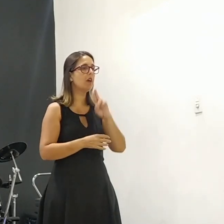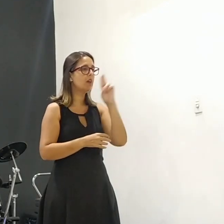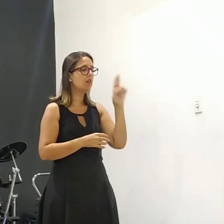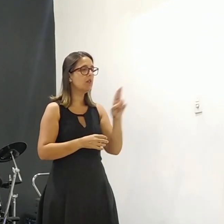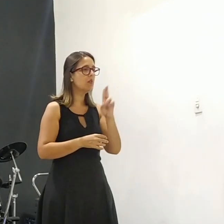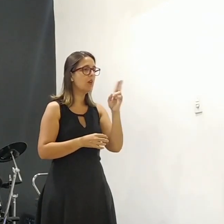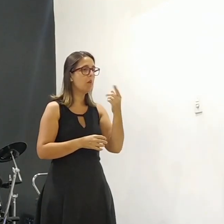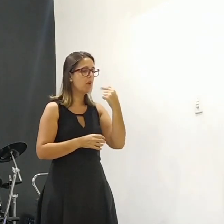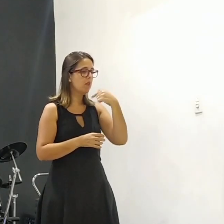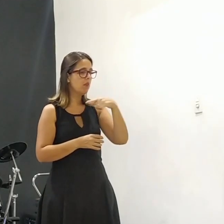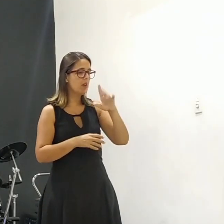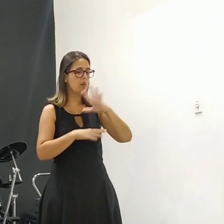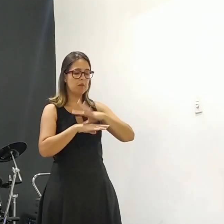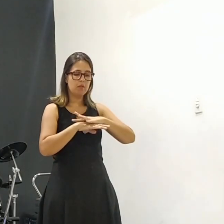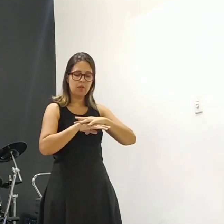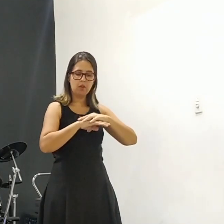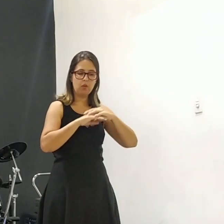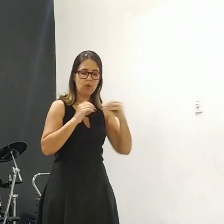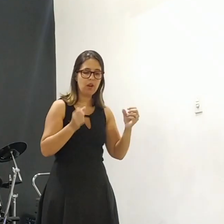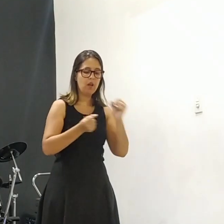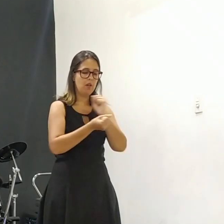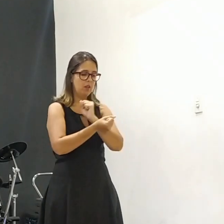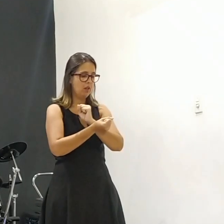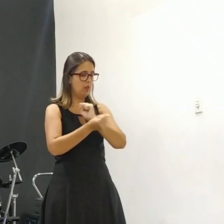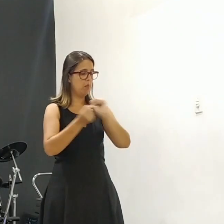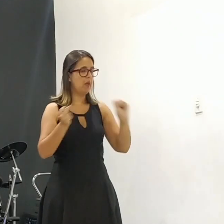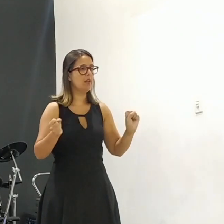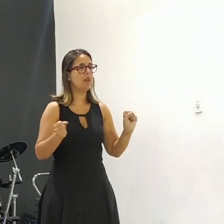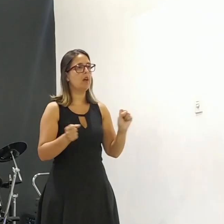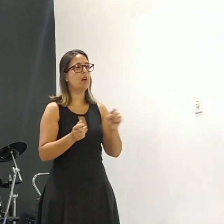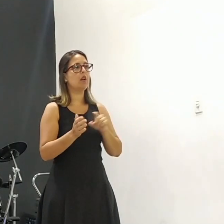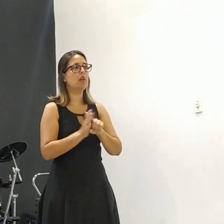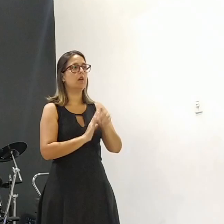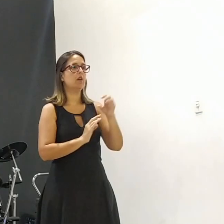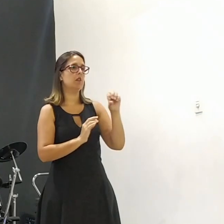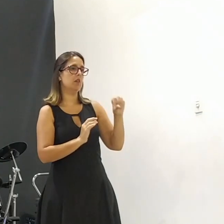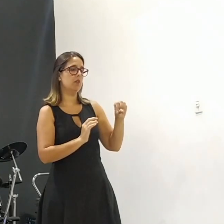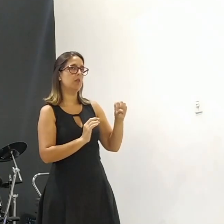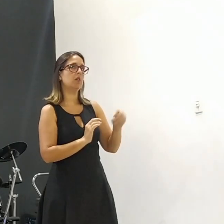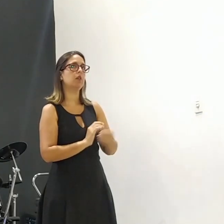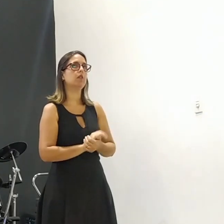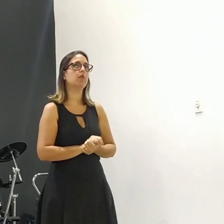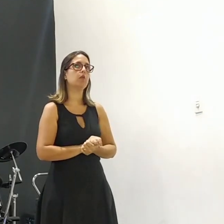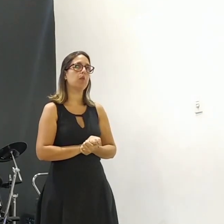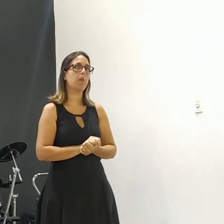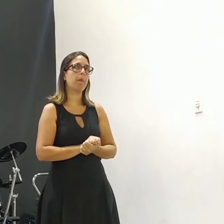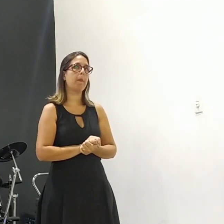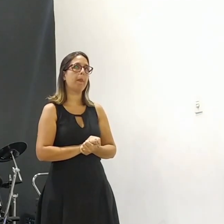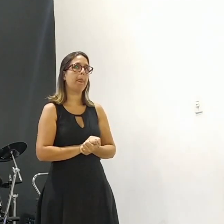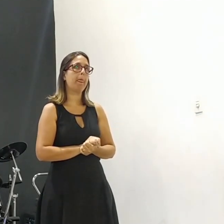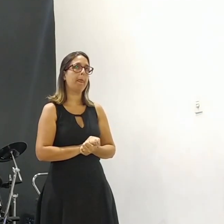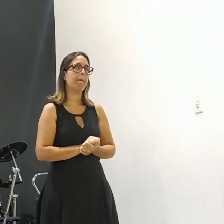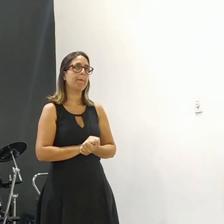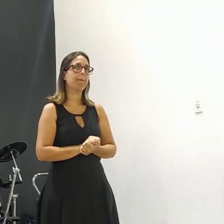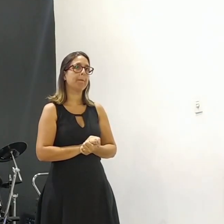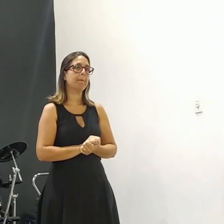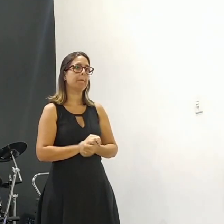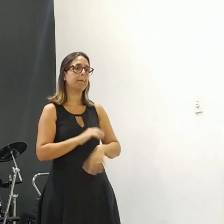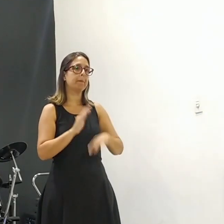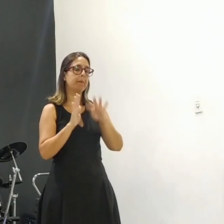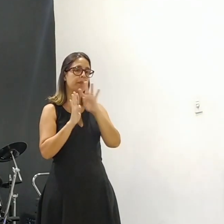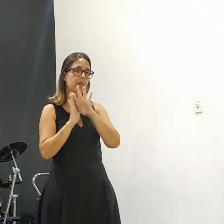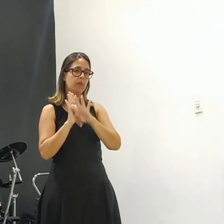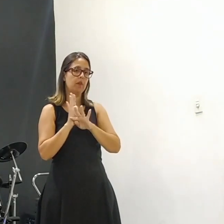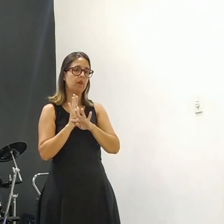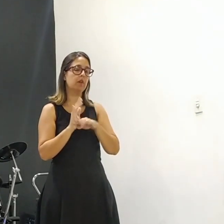para você ir, para você curar, para você libertar. No versículo 9, no versículo 9, o texto